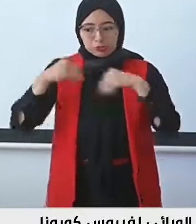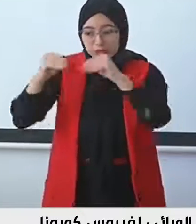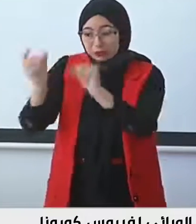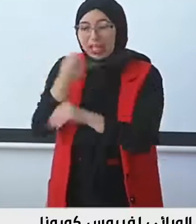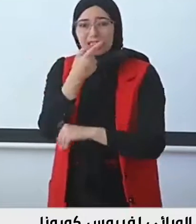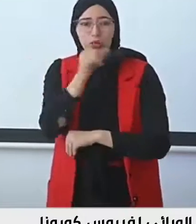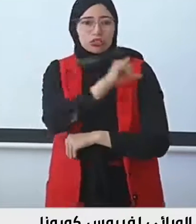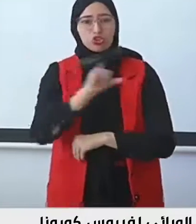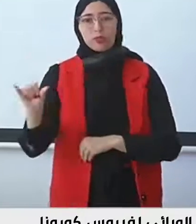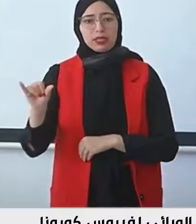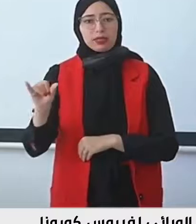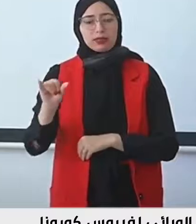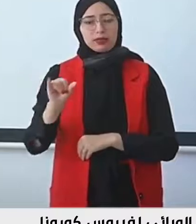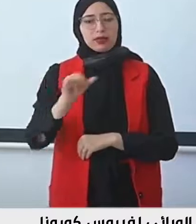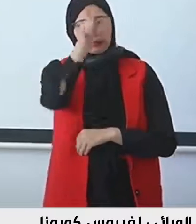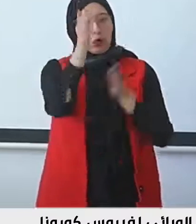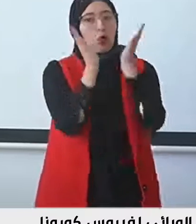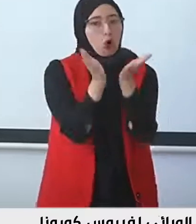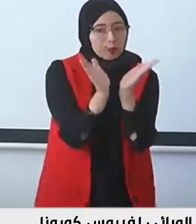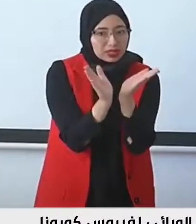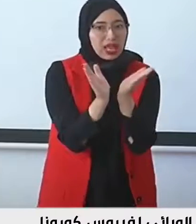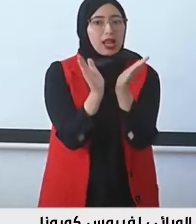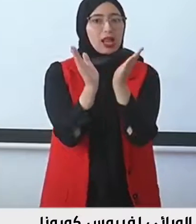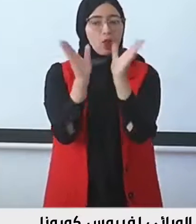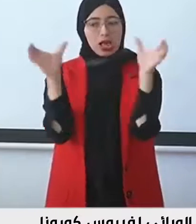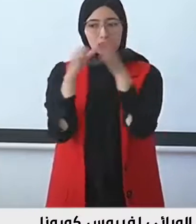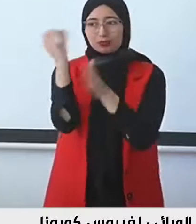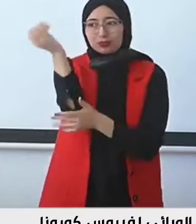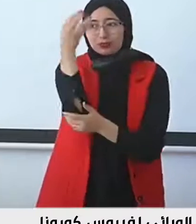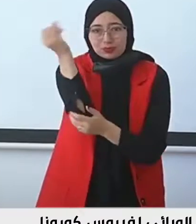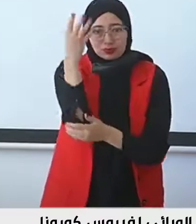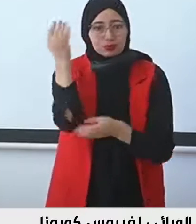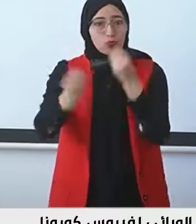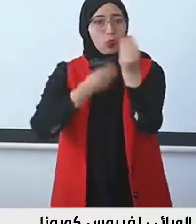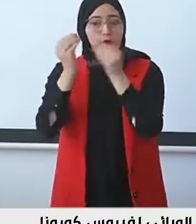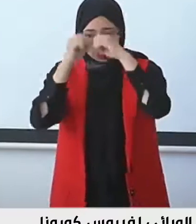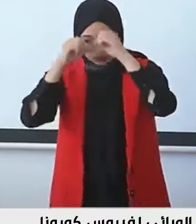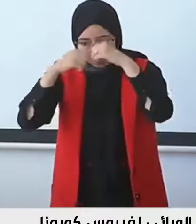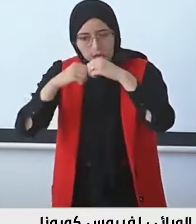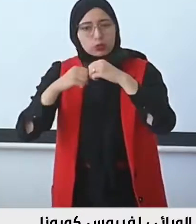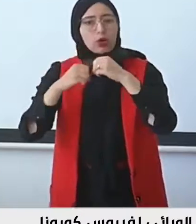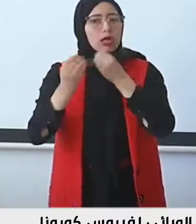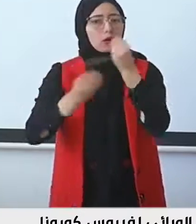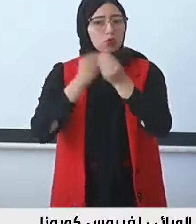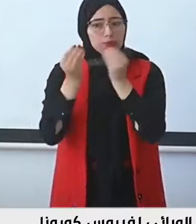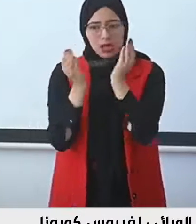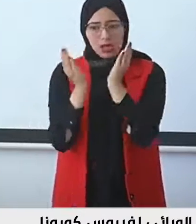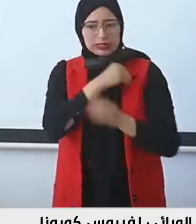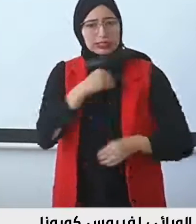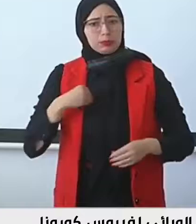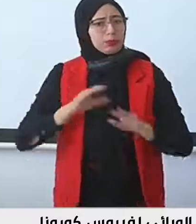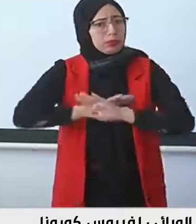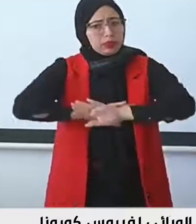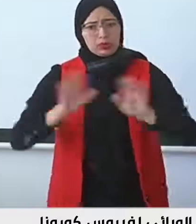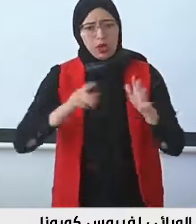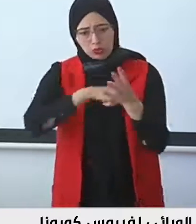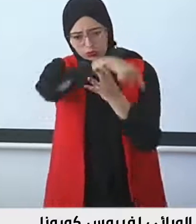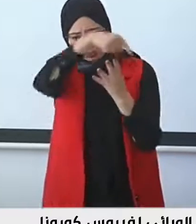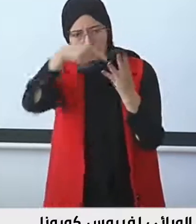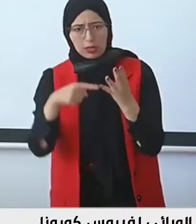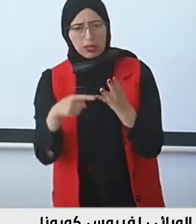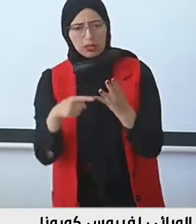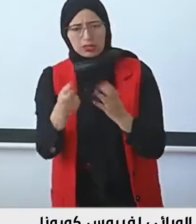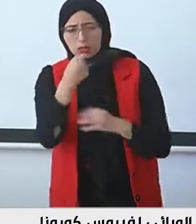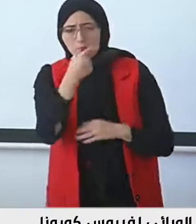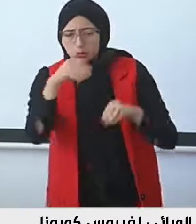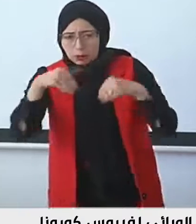البروتوكول اللي تم وضعه لاستعمال الرشيد والاستعمال الصحيح نتاع التحاليل السريعه، فما بروتوكول تم